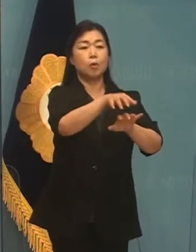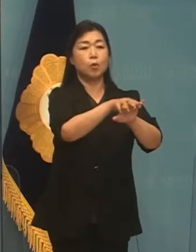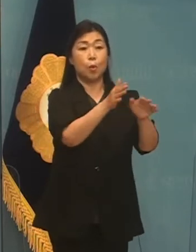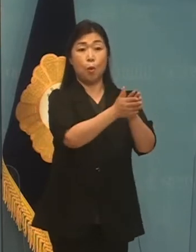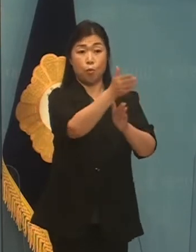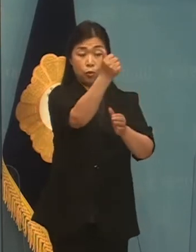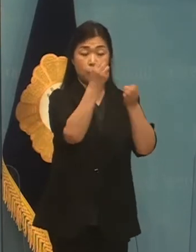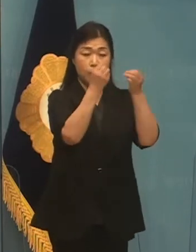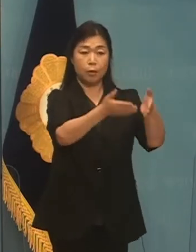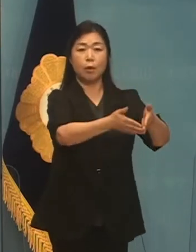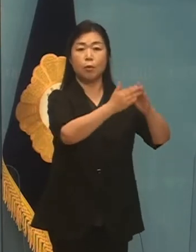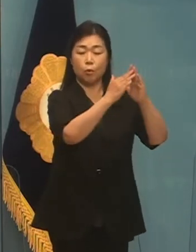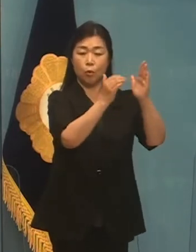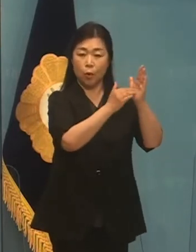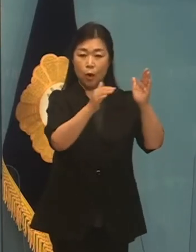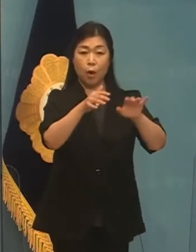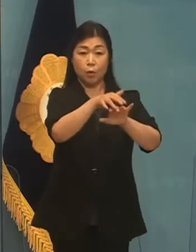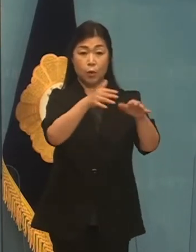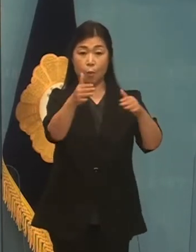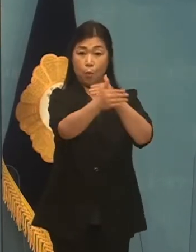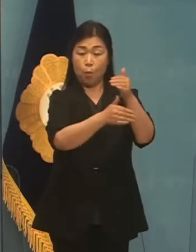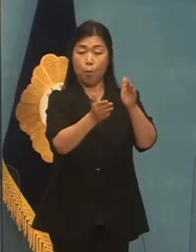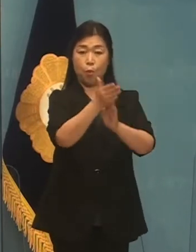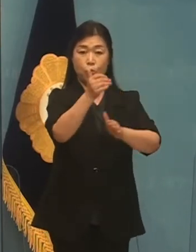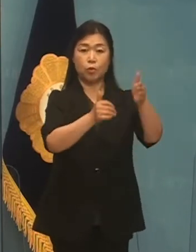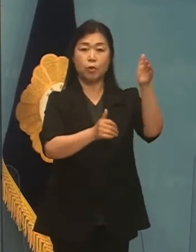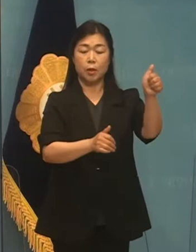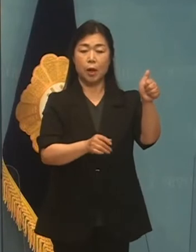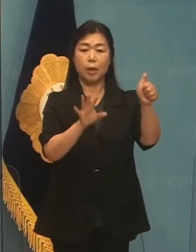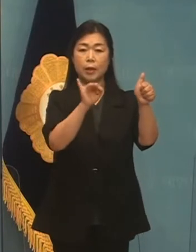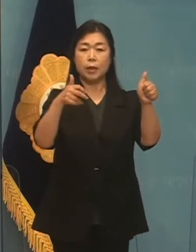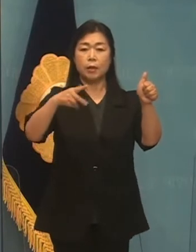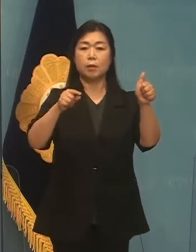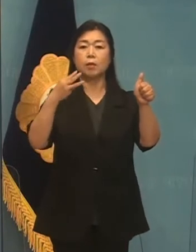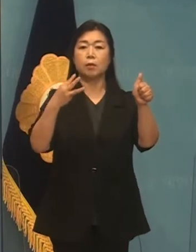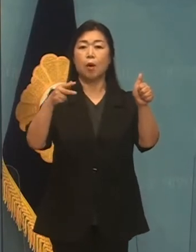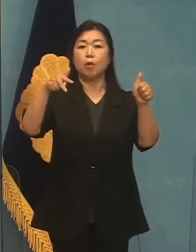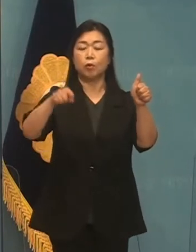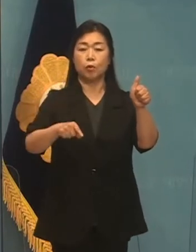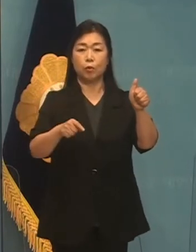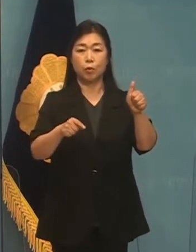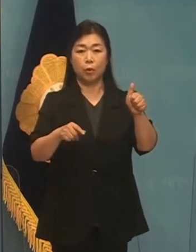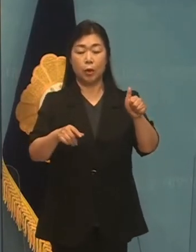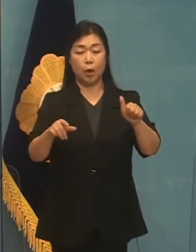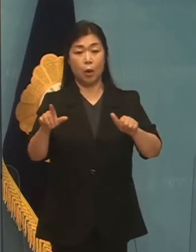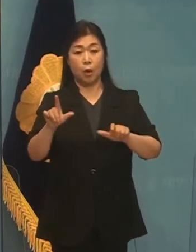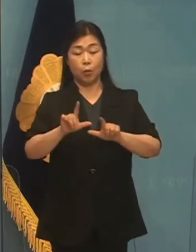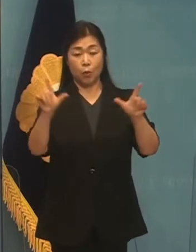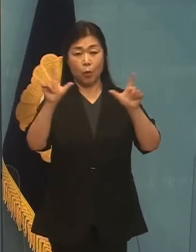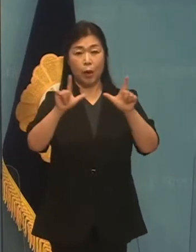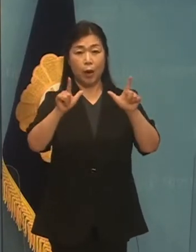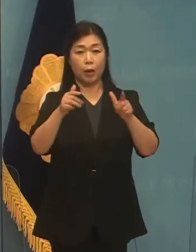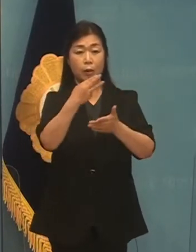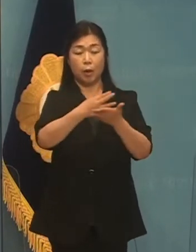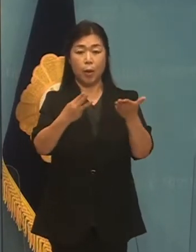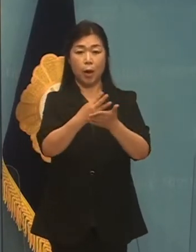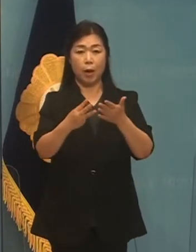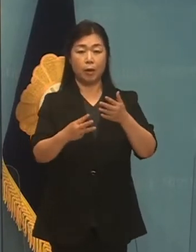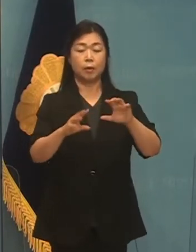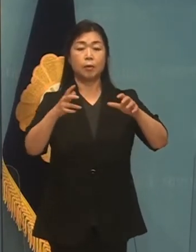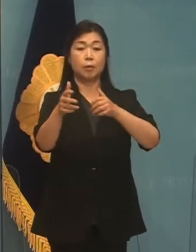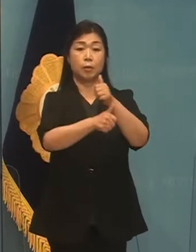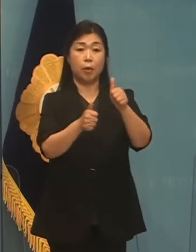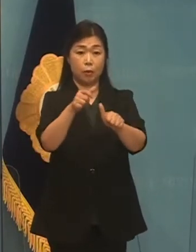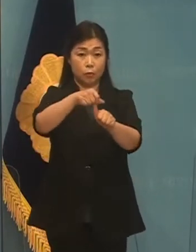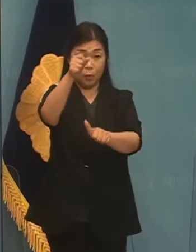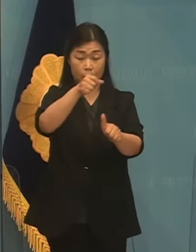조직본부를 신설하고 조직본부장에 이철규 동해 태백 삼척 출신 재선 의원을